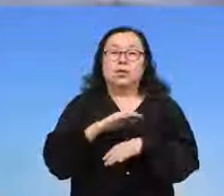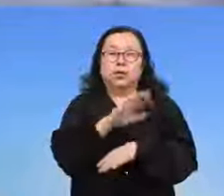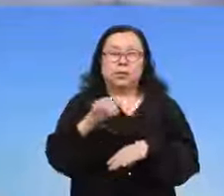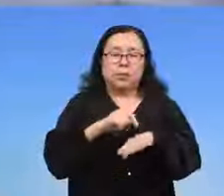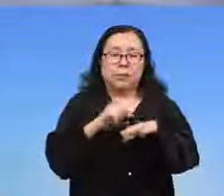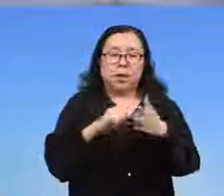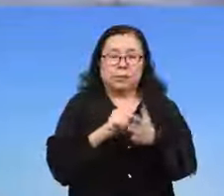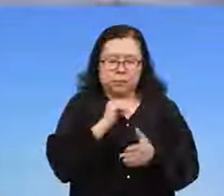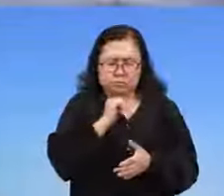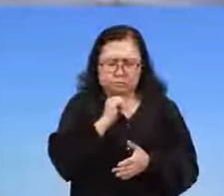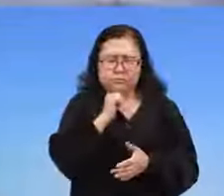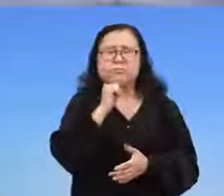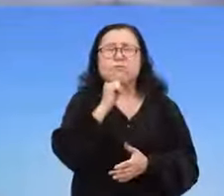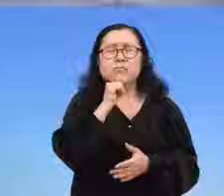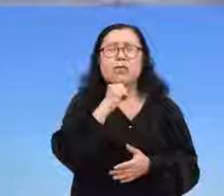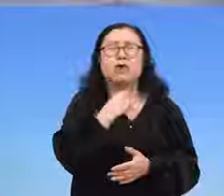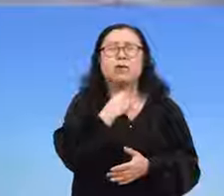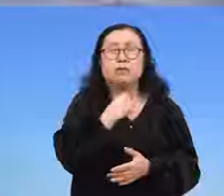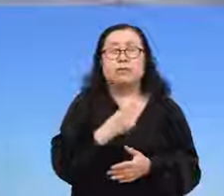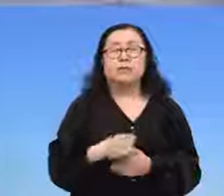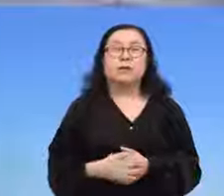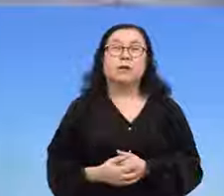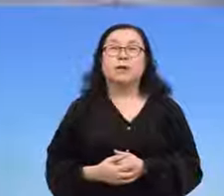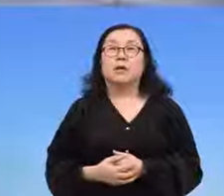정말 우리 마음이 가난해졌으면 좋겠습니다.